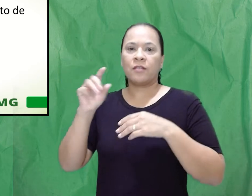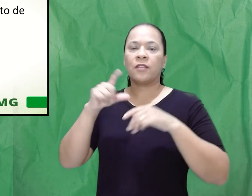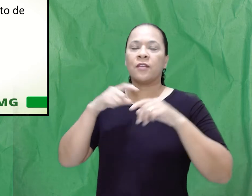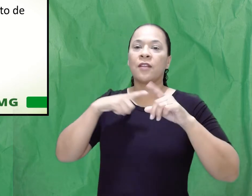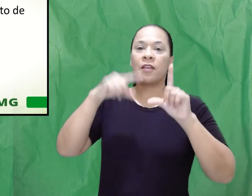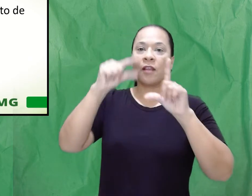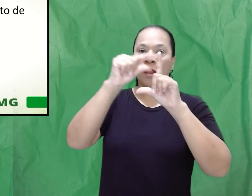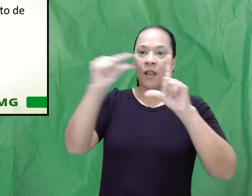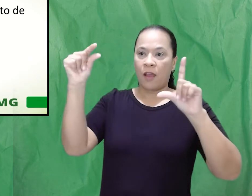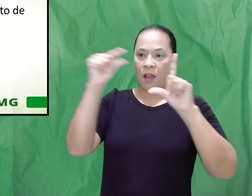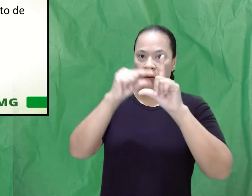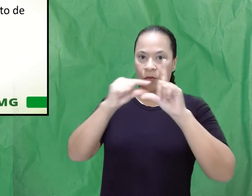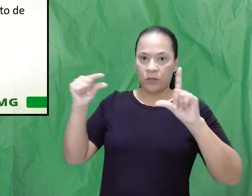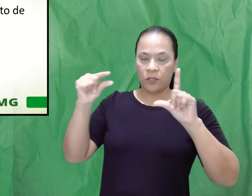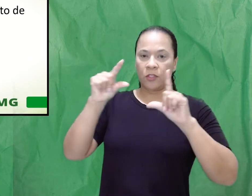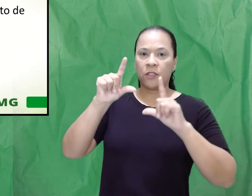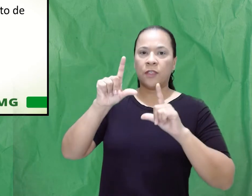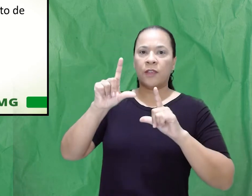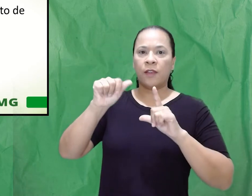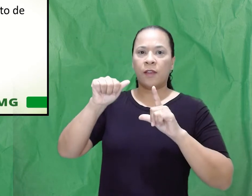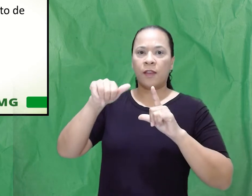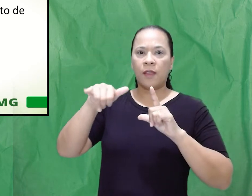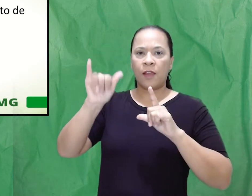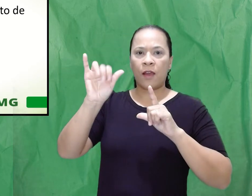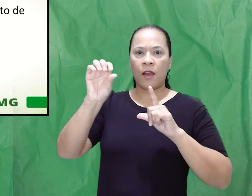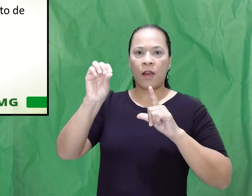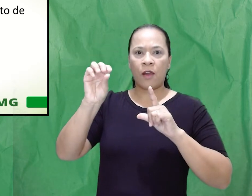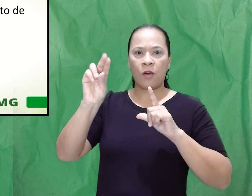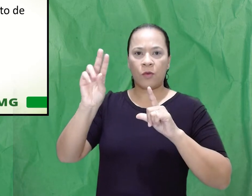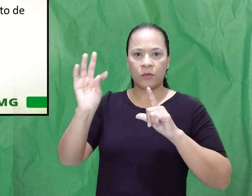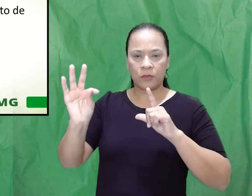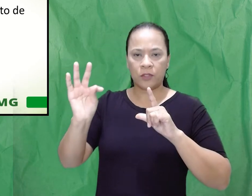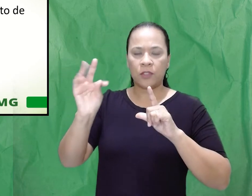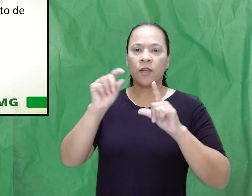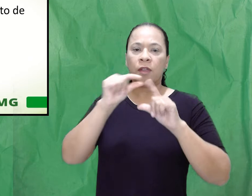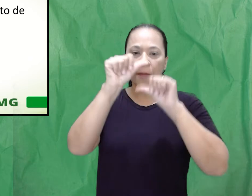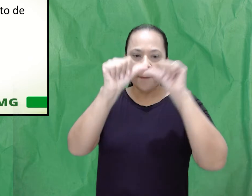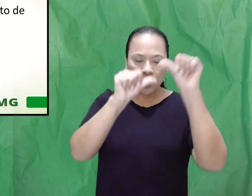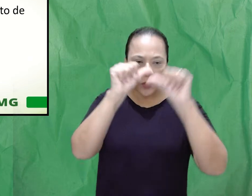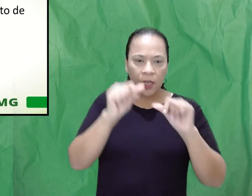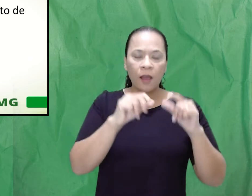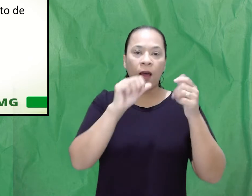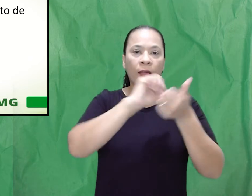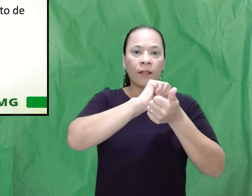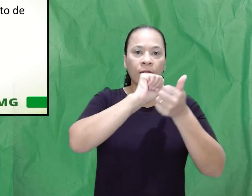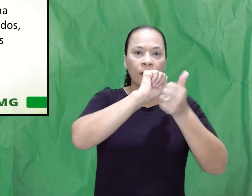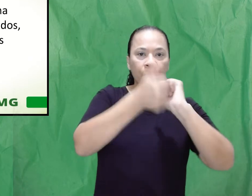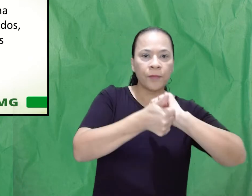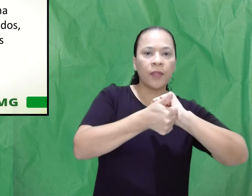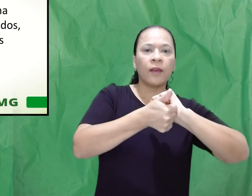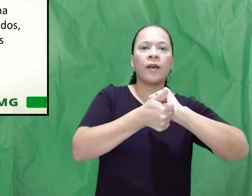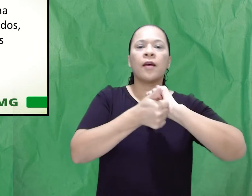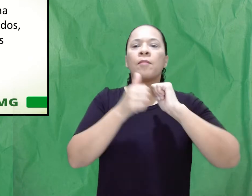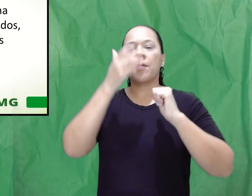forma adequada, independente do dispositivo que ele está utilizando.